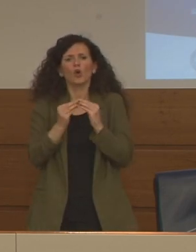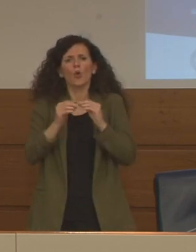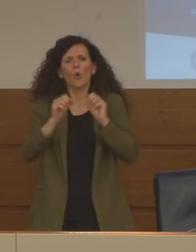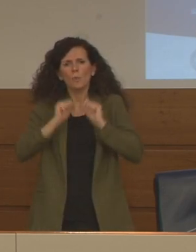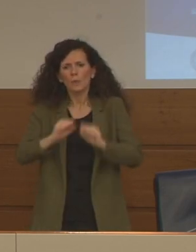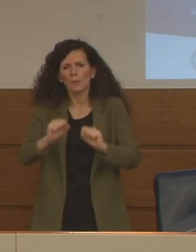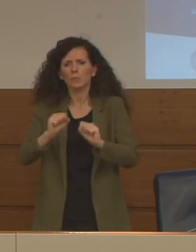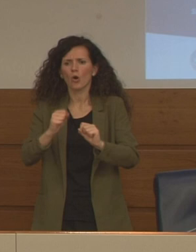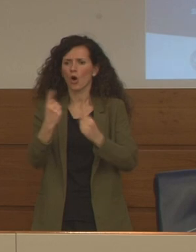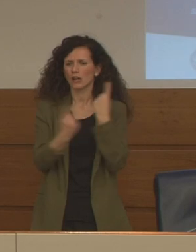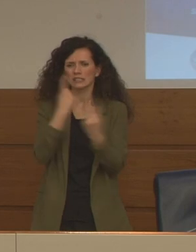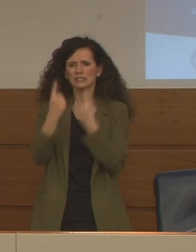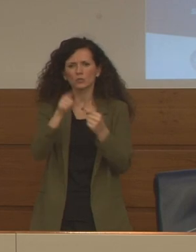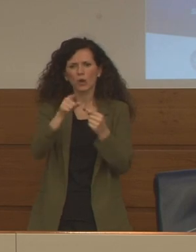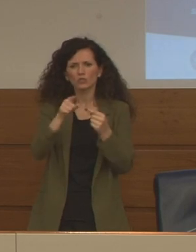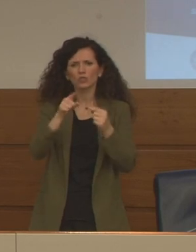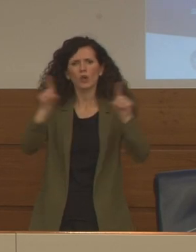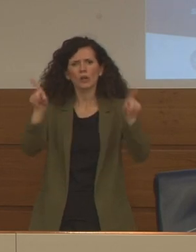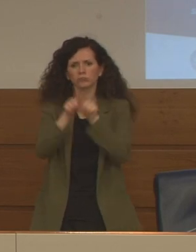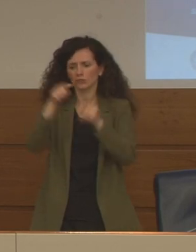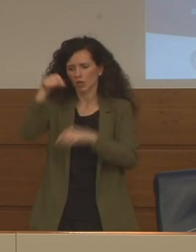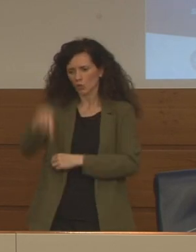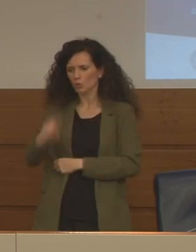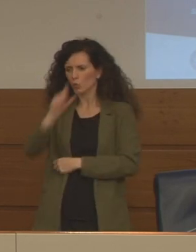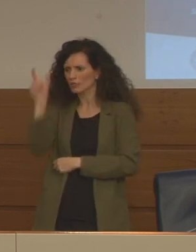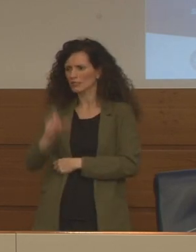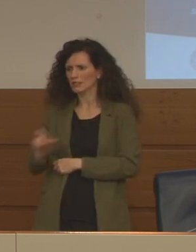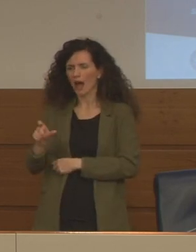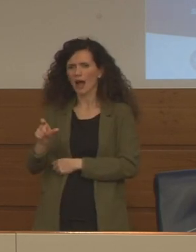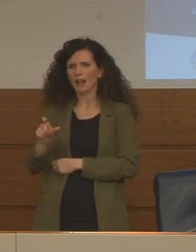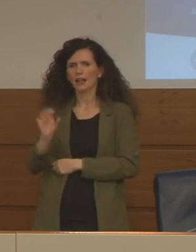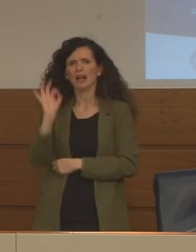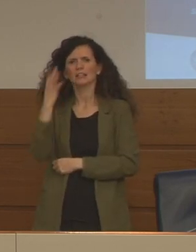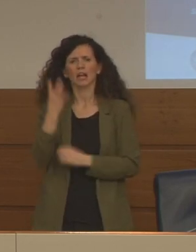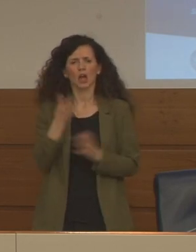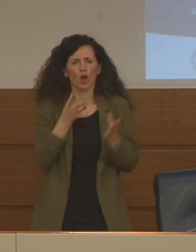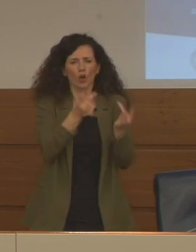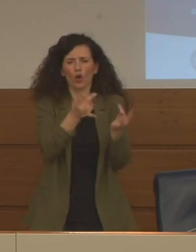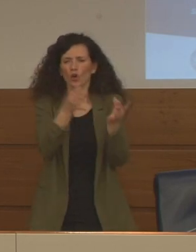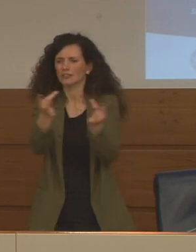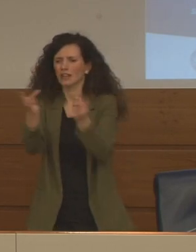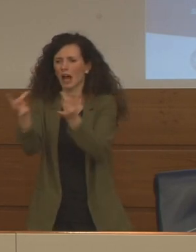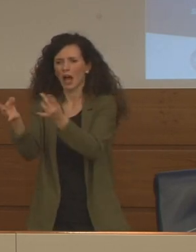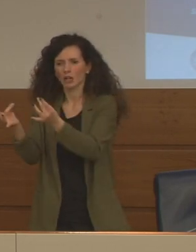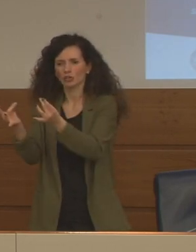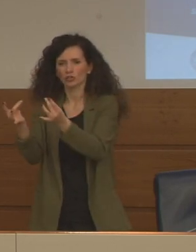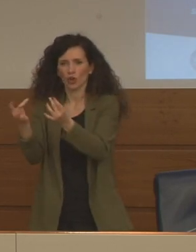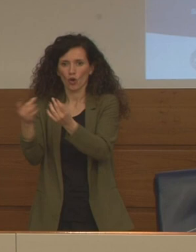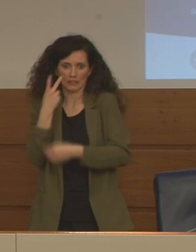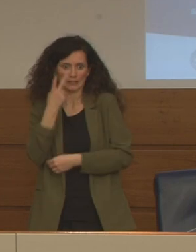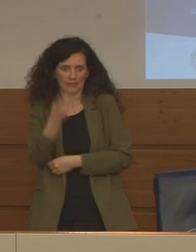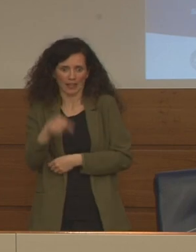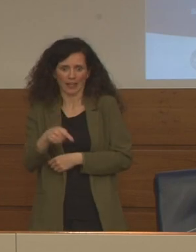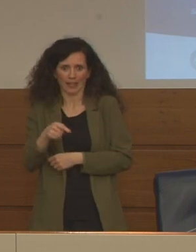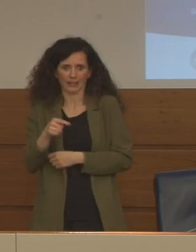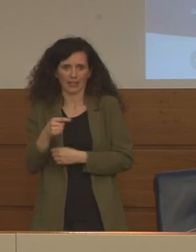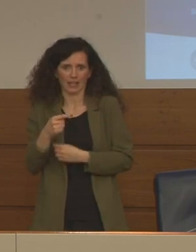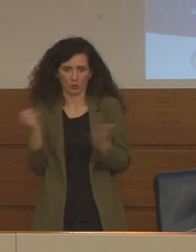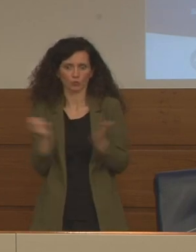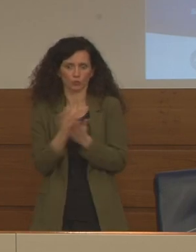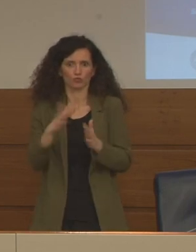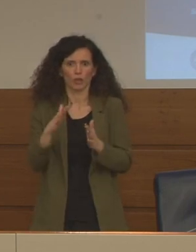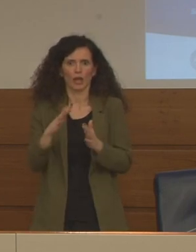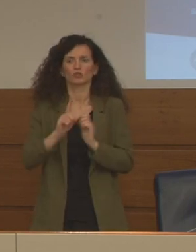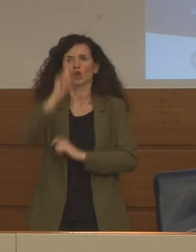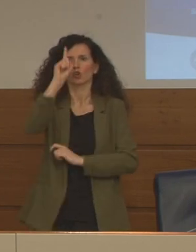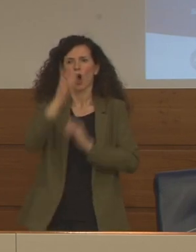situazione al sud se i contagi di questi giorni o delle vedere le fughe dal nord verso il